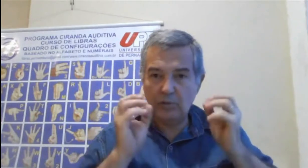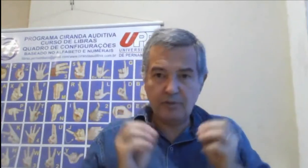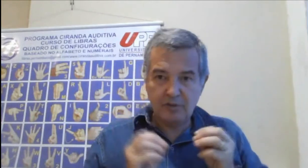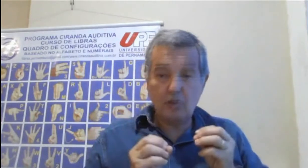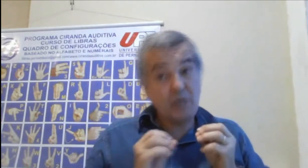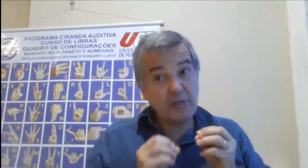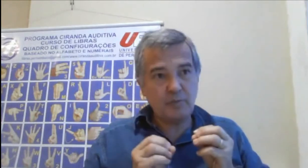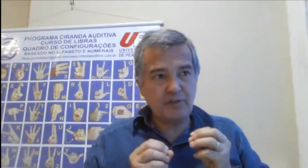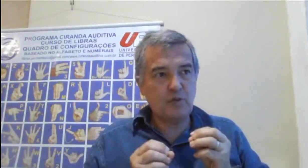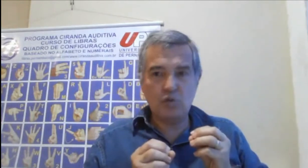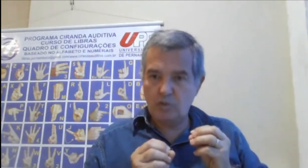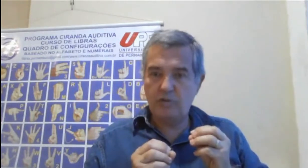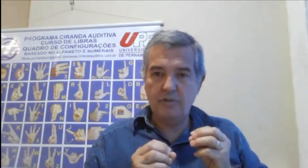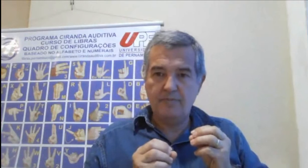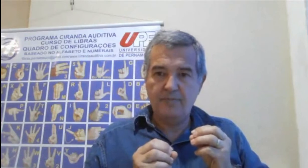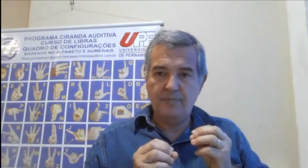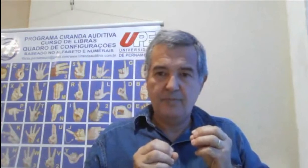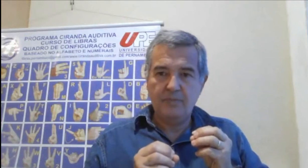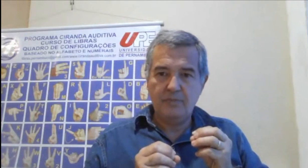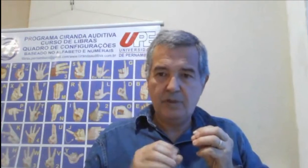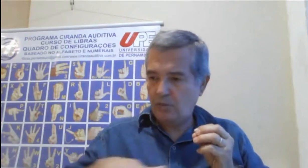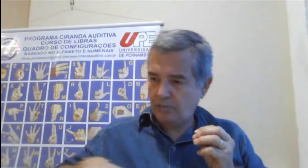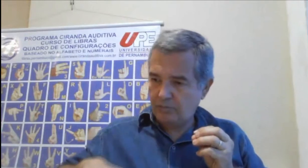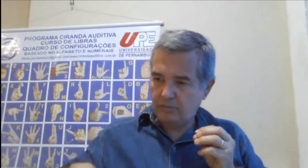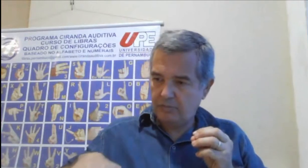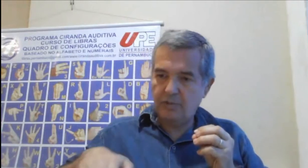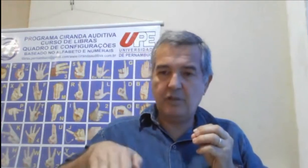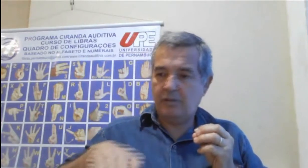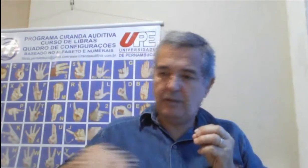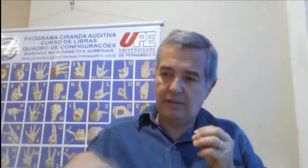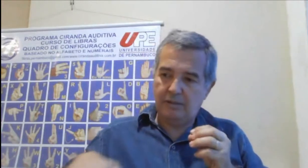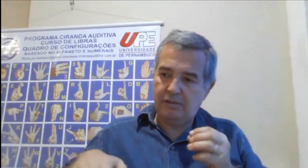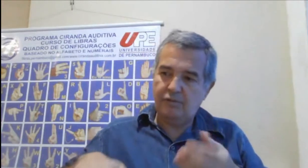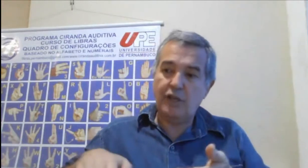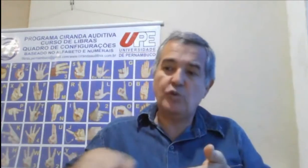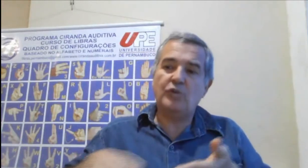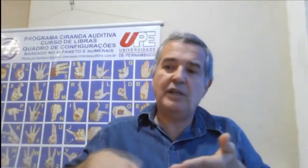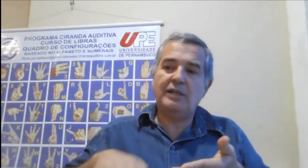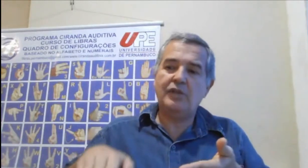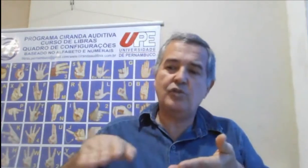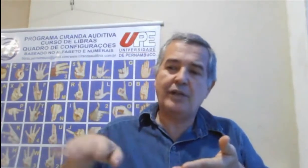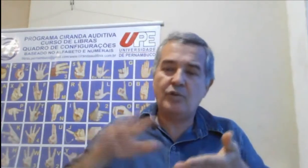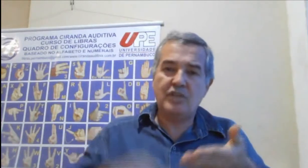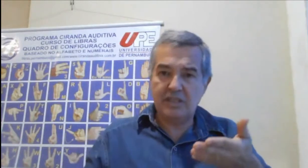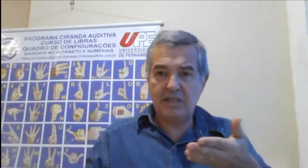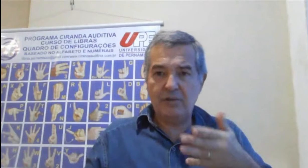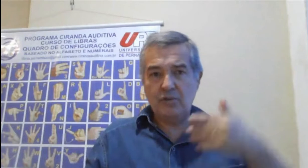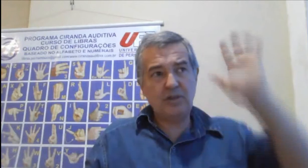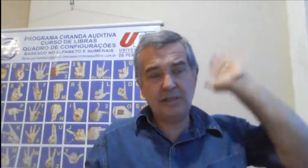Eu conheço um professor surdo que eu Fiquei junto dele desde os 14, 15 anos, hoje já